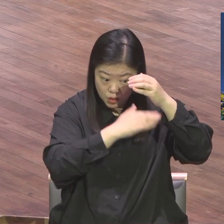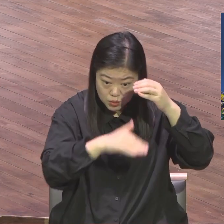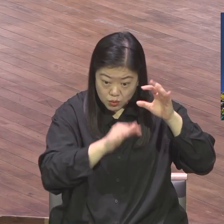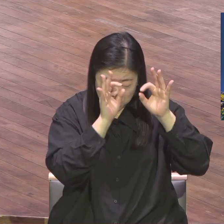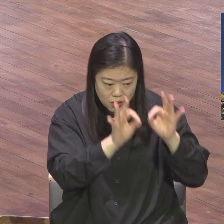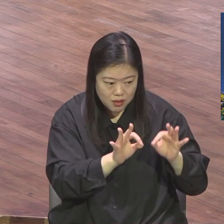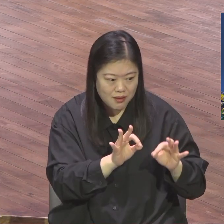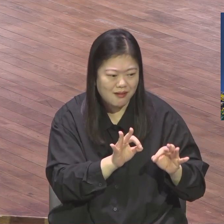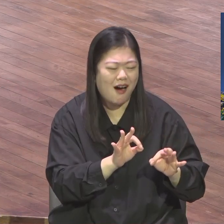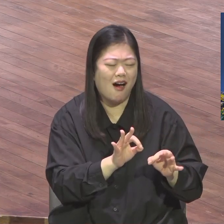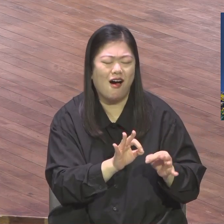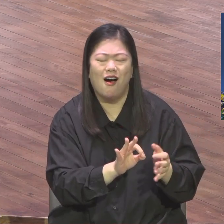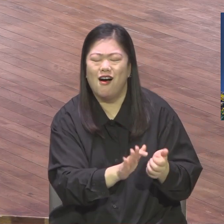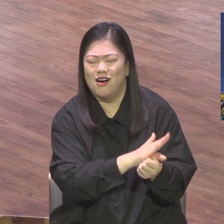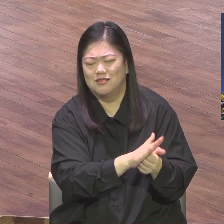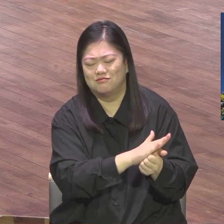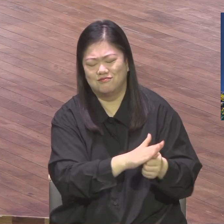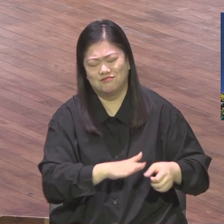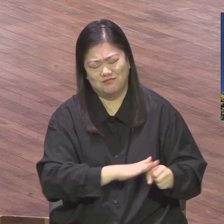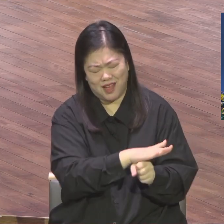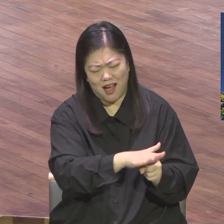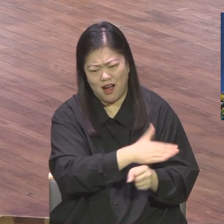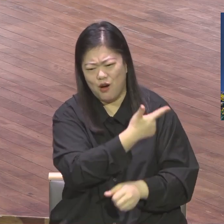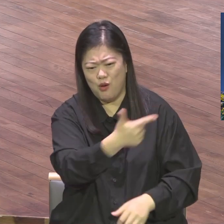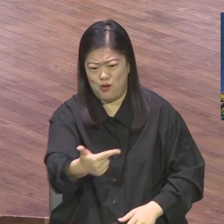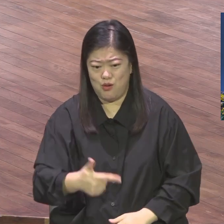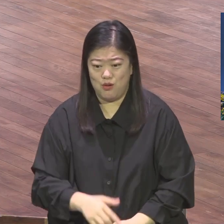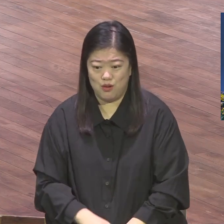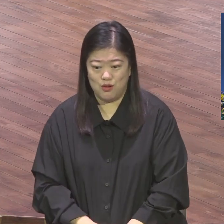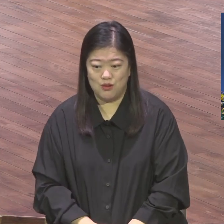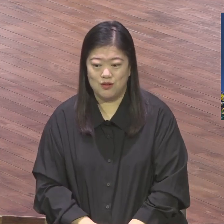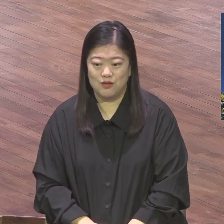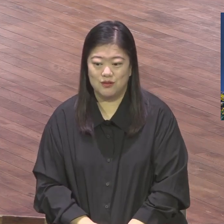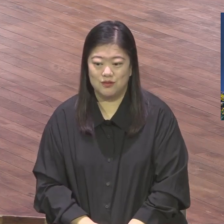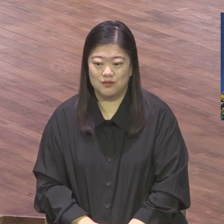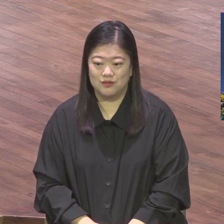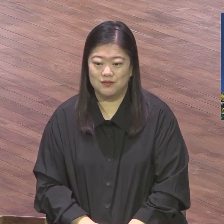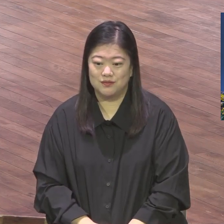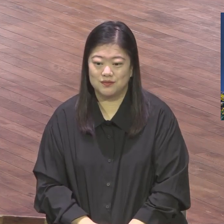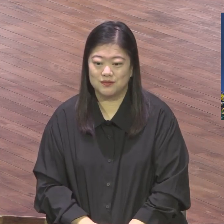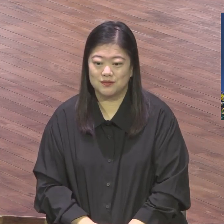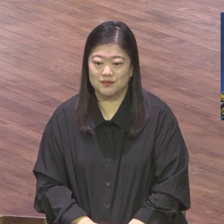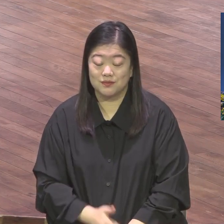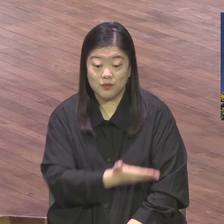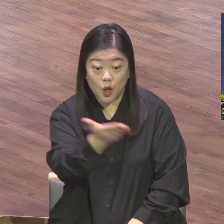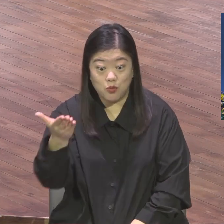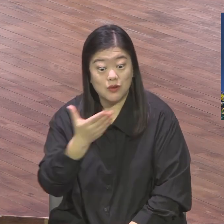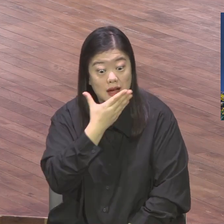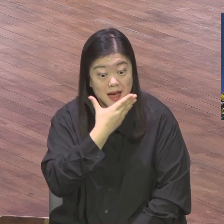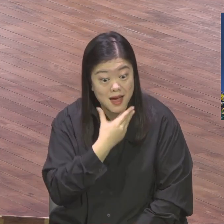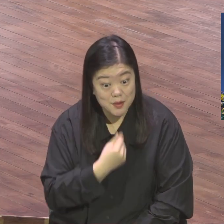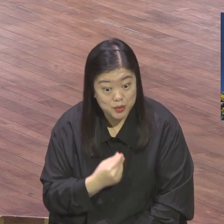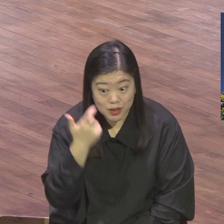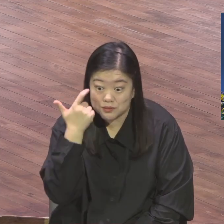사랑스러워. 내 비록 자랄 때 부모 사랑 못 받았지만 예수 믿고 하나님 사랑 받으니까 너무 행복해.